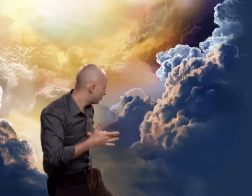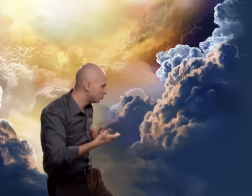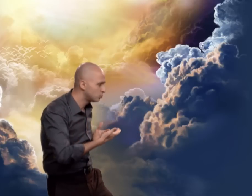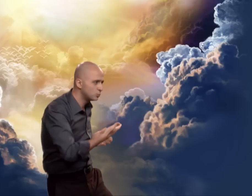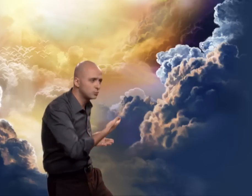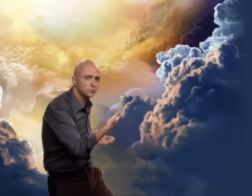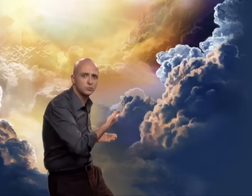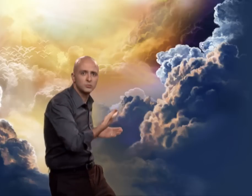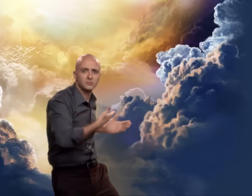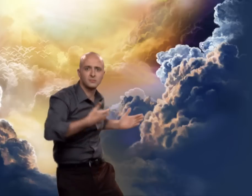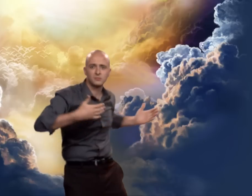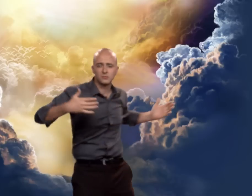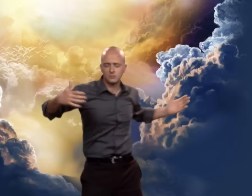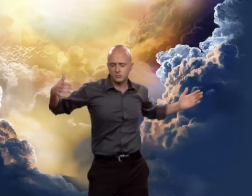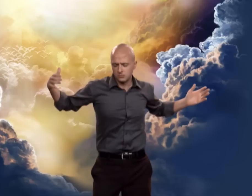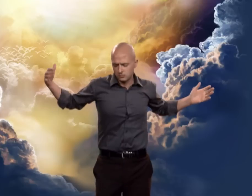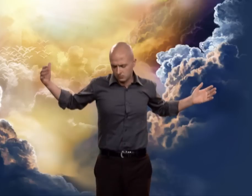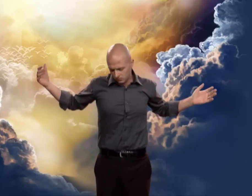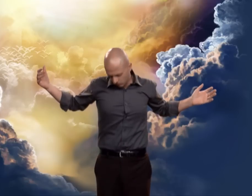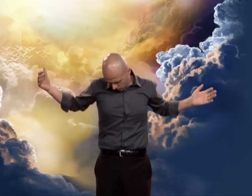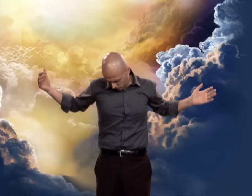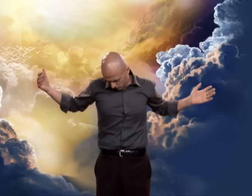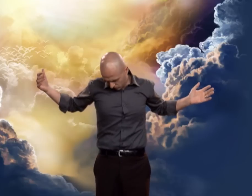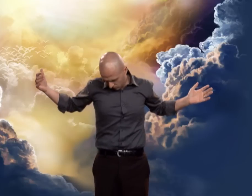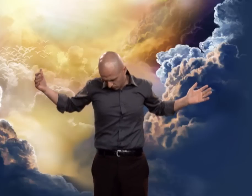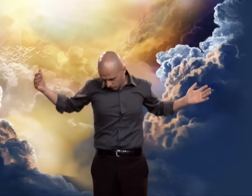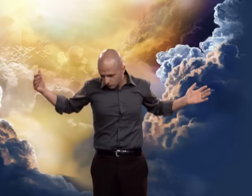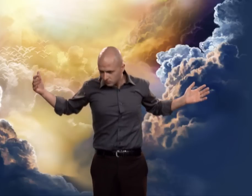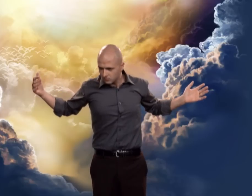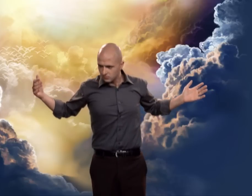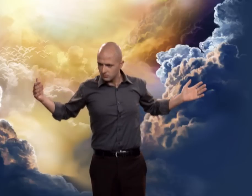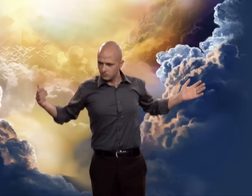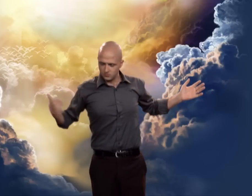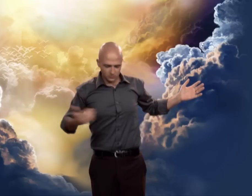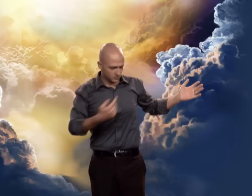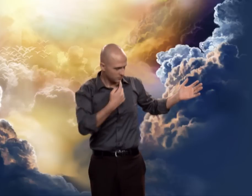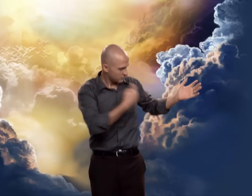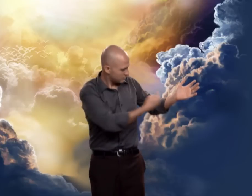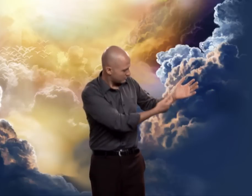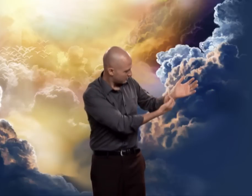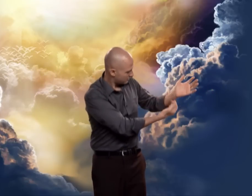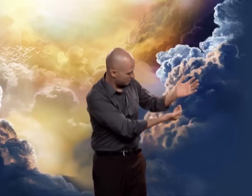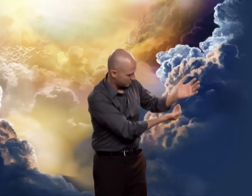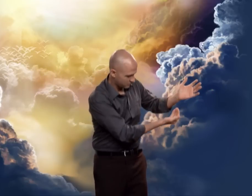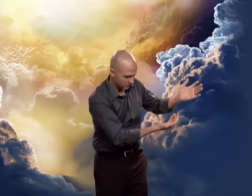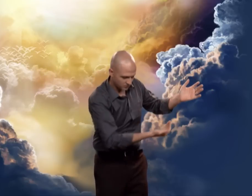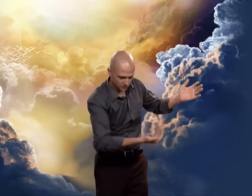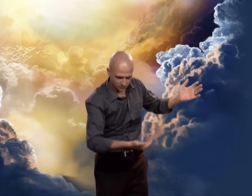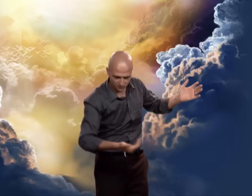misericórdia. Porém, eles desprezam seu amor, anulam sua lei e rejeitam sua